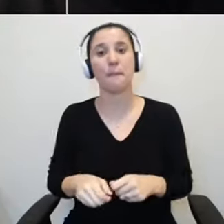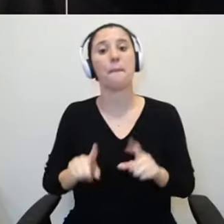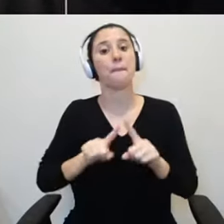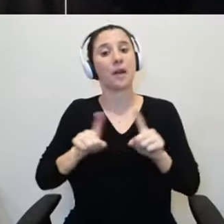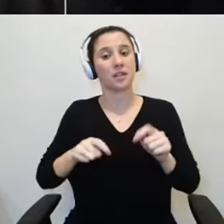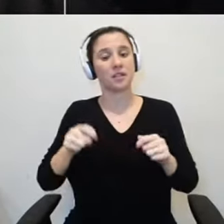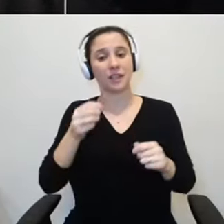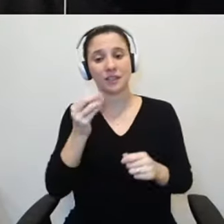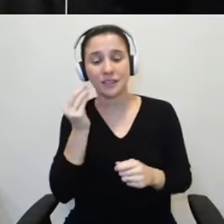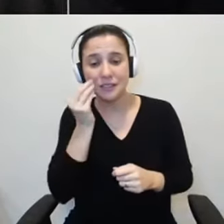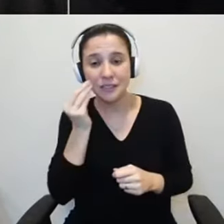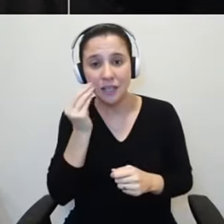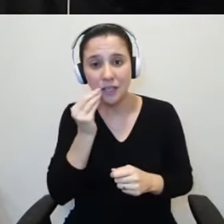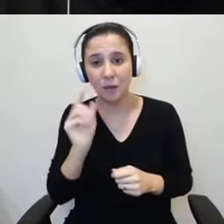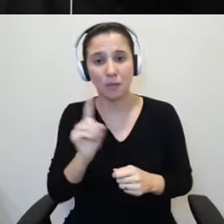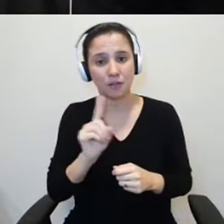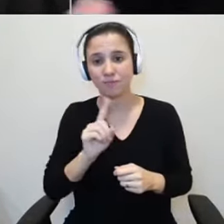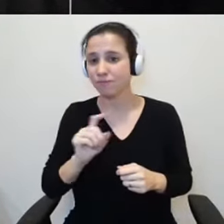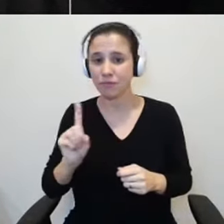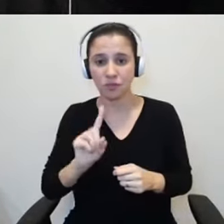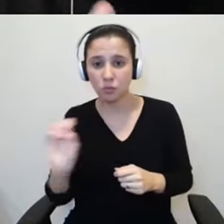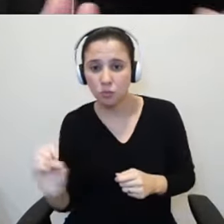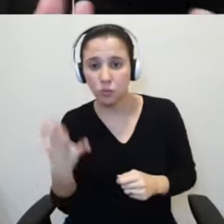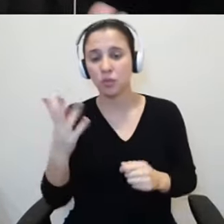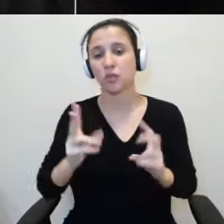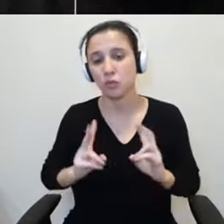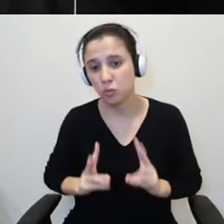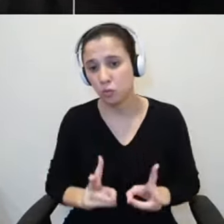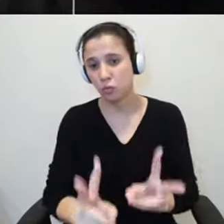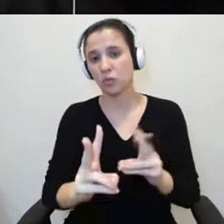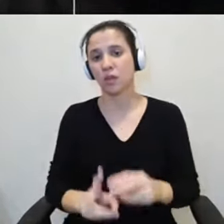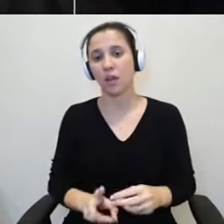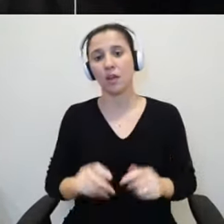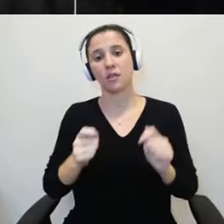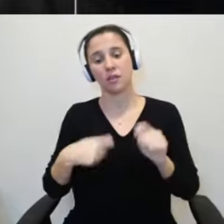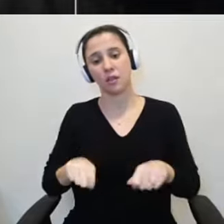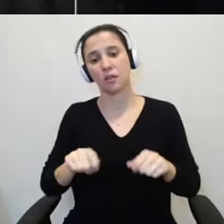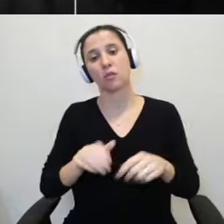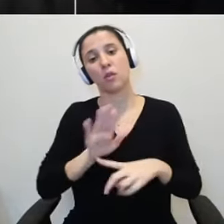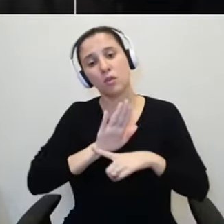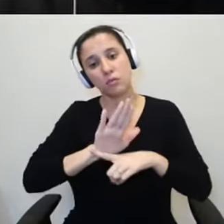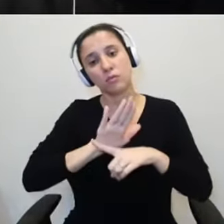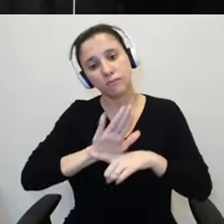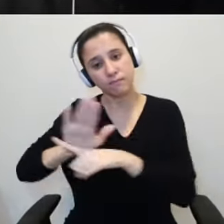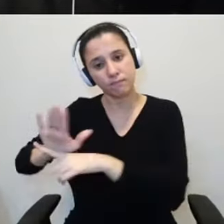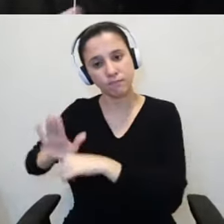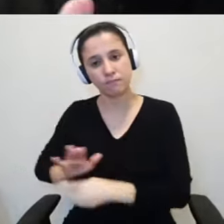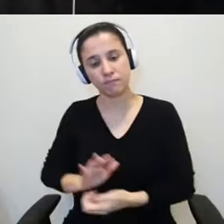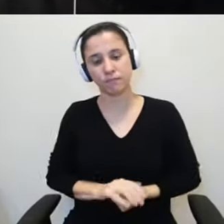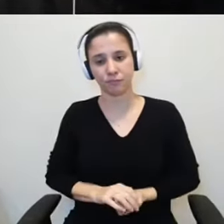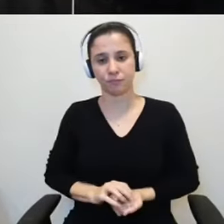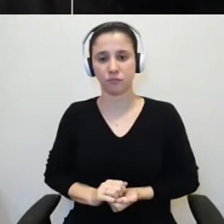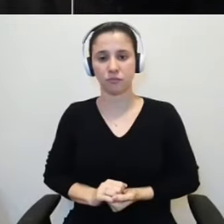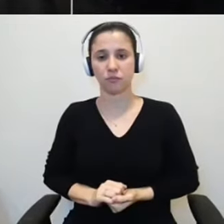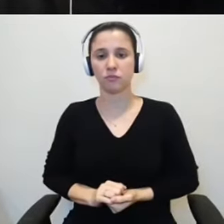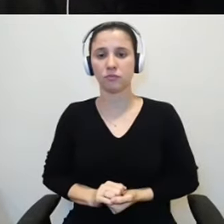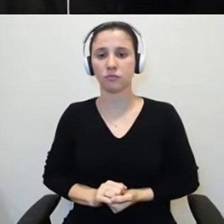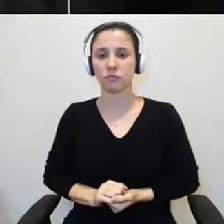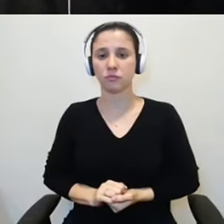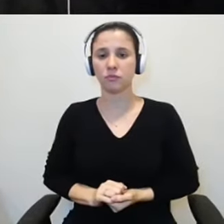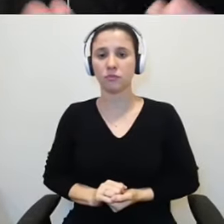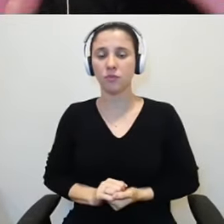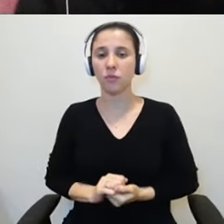isso não aconteça, dando as condições, fazendo os atendimentos e tudo mais. Como vai ficar o pessoal do primeiro